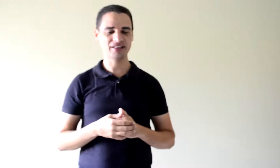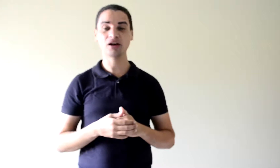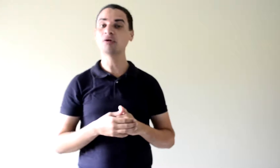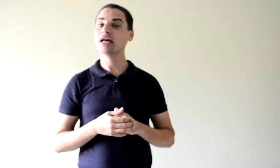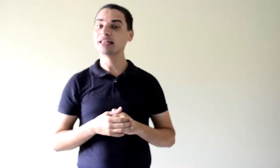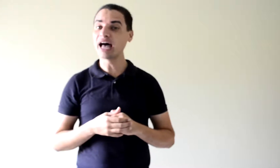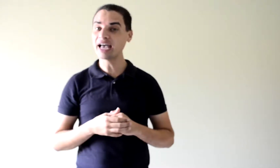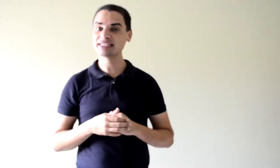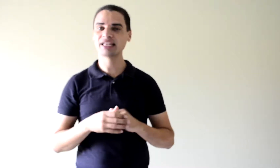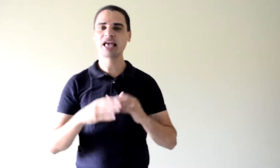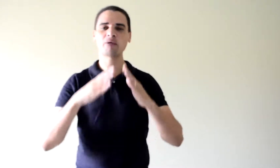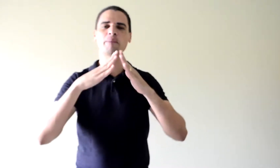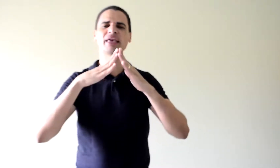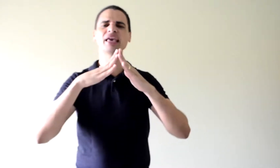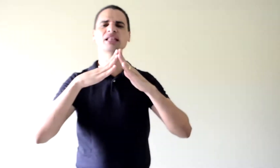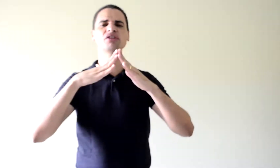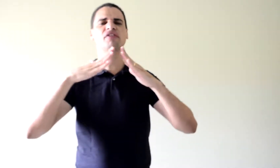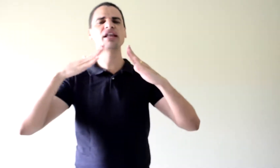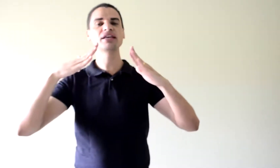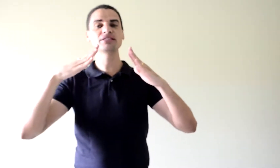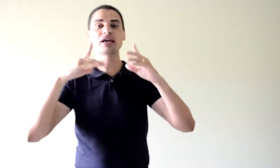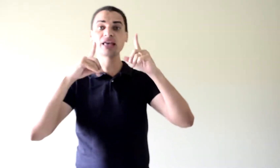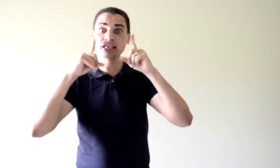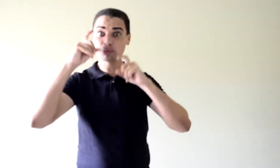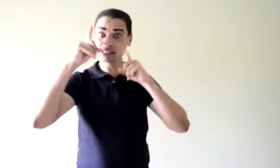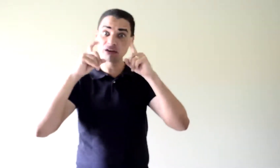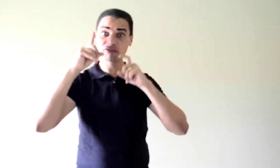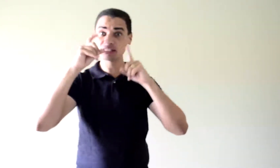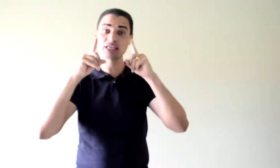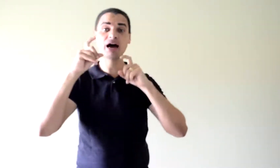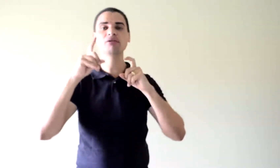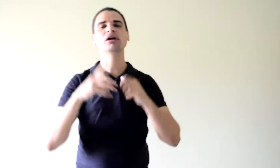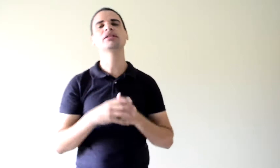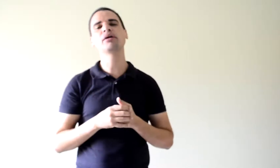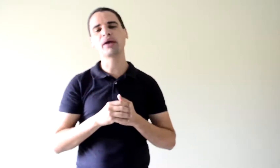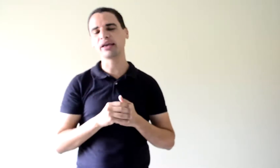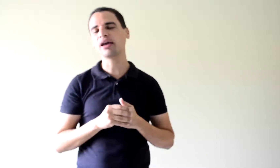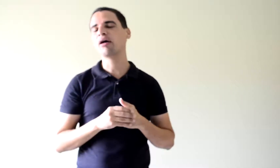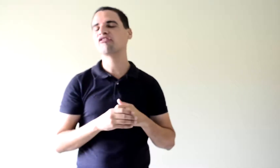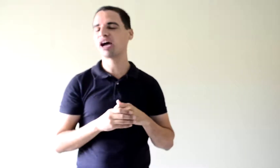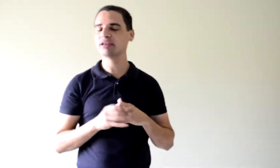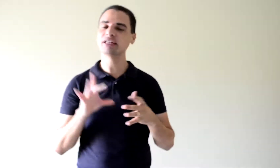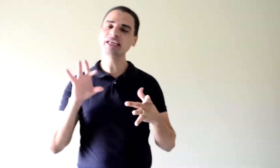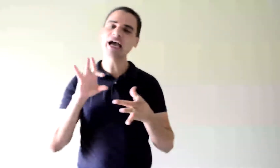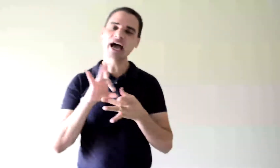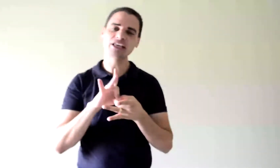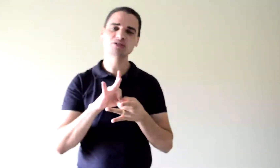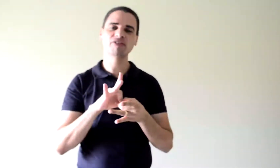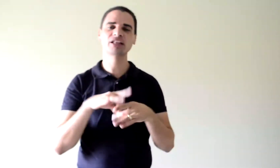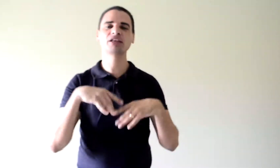Então, dá essa ideia, uma pequena diferença, e a expressão facial também vai ligar isso, falando que é